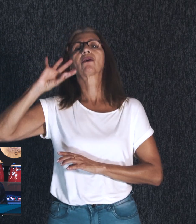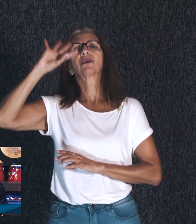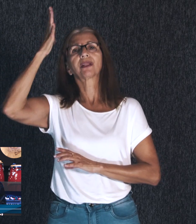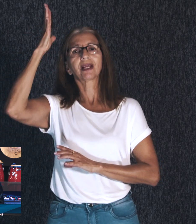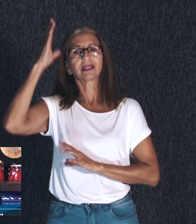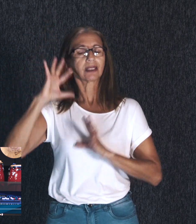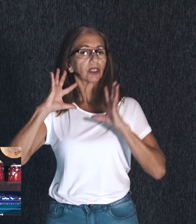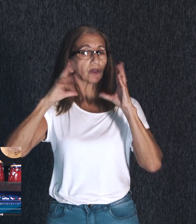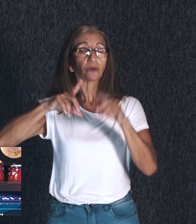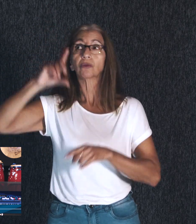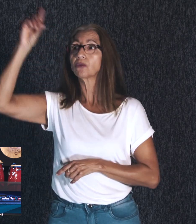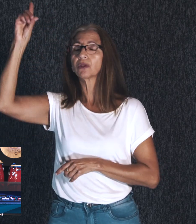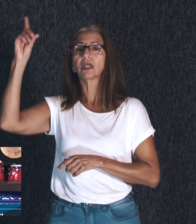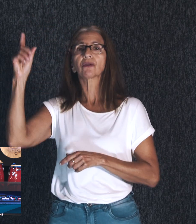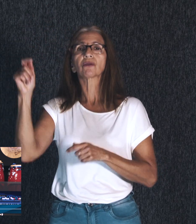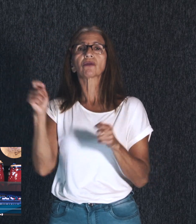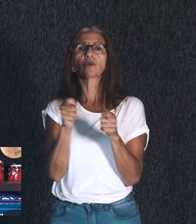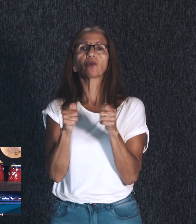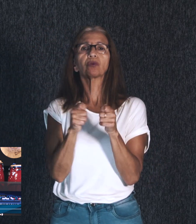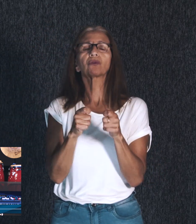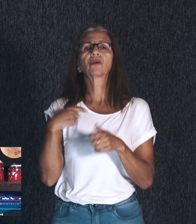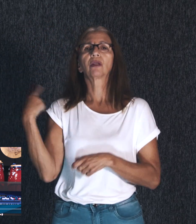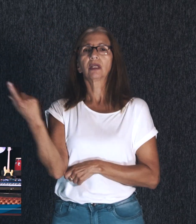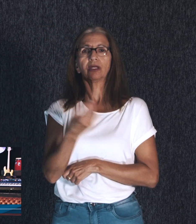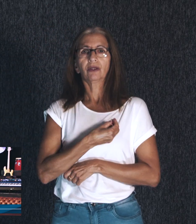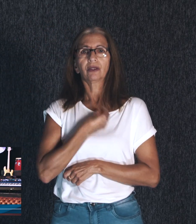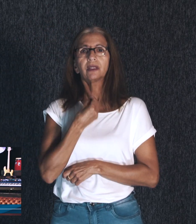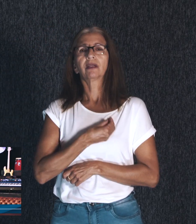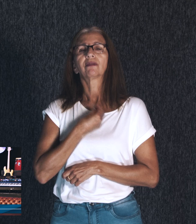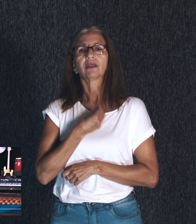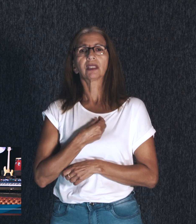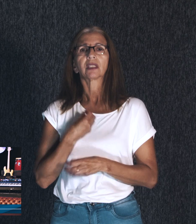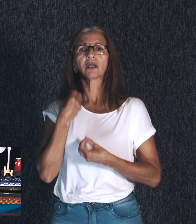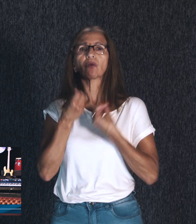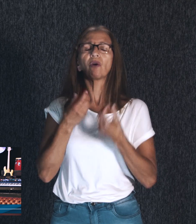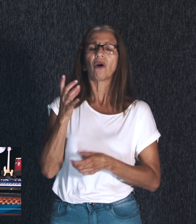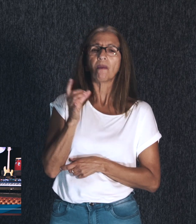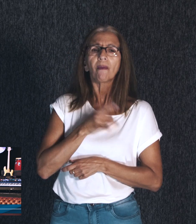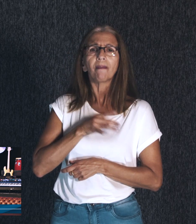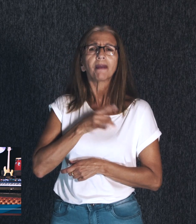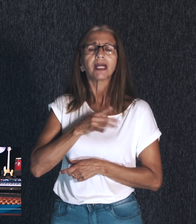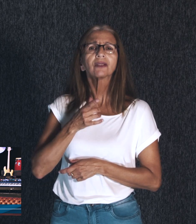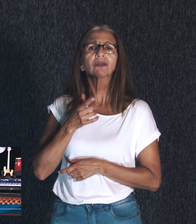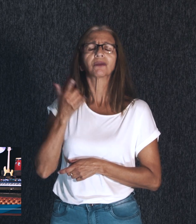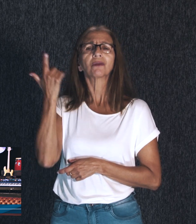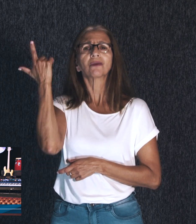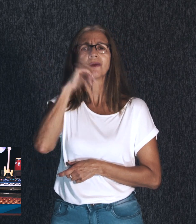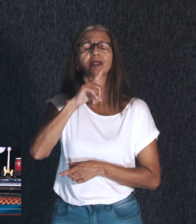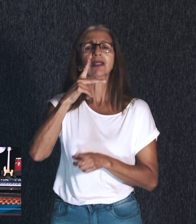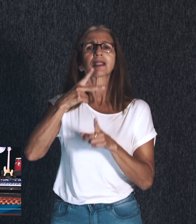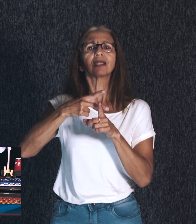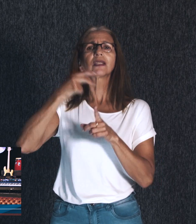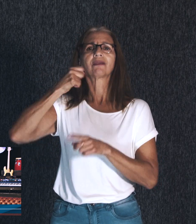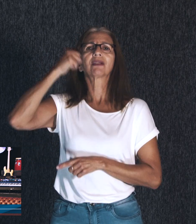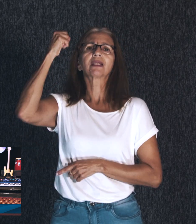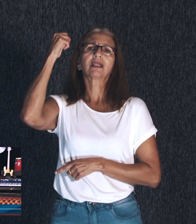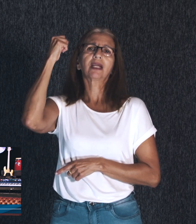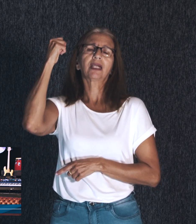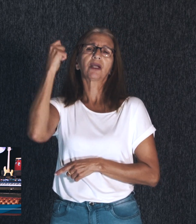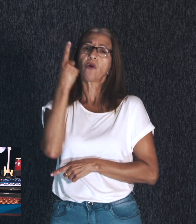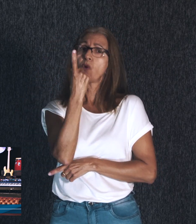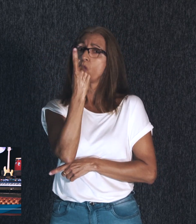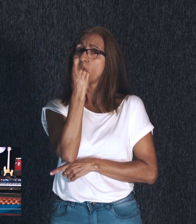Deus. Por isso que o único antídoto para o medo é você hoje colocar toda a sua